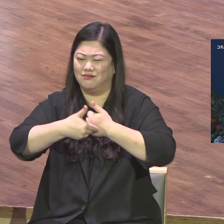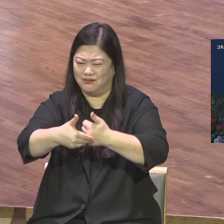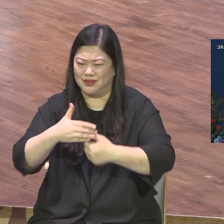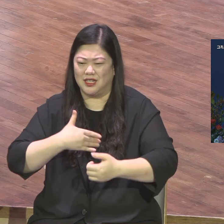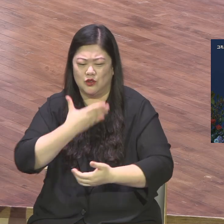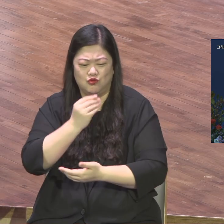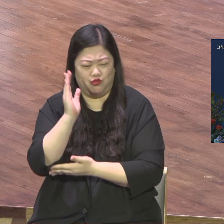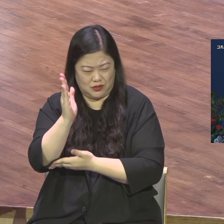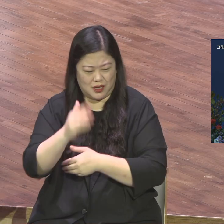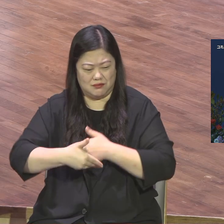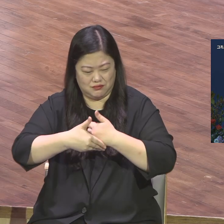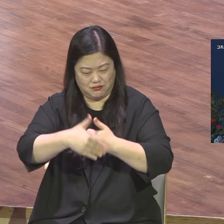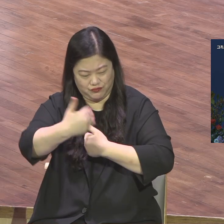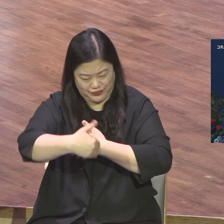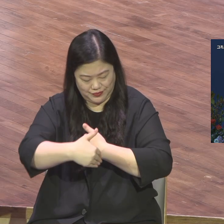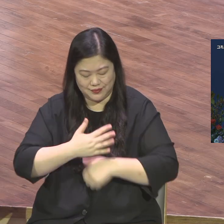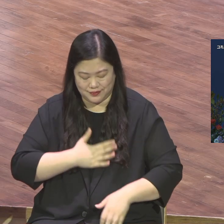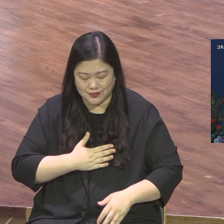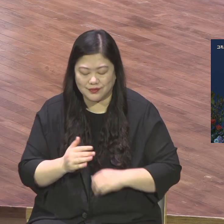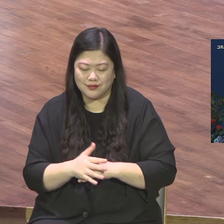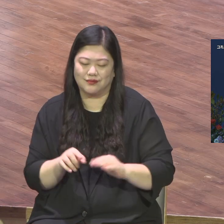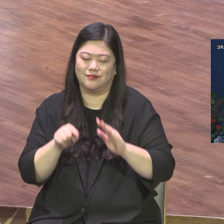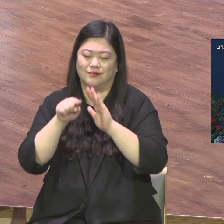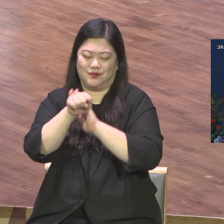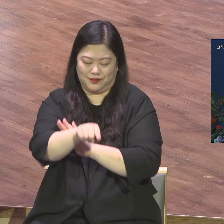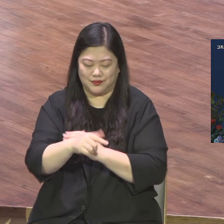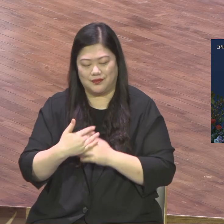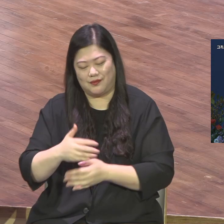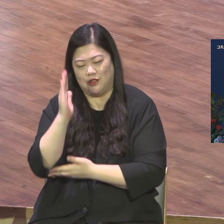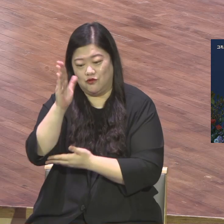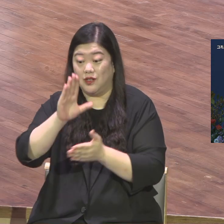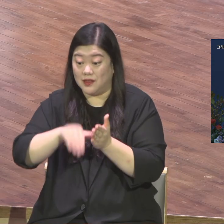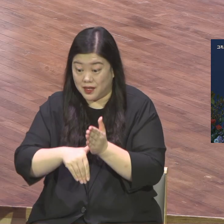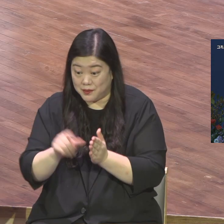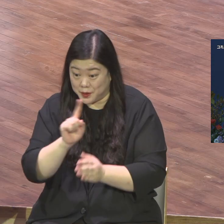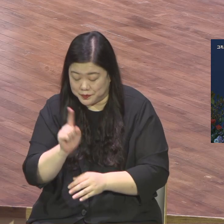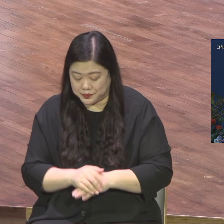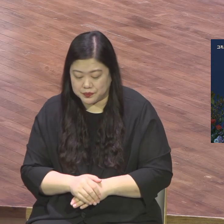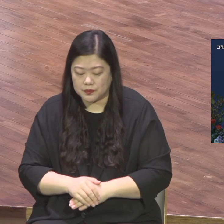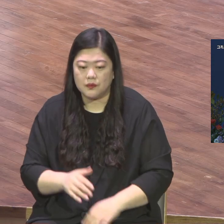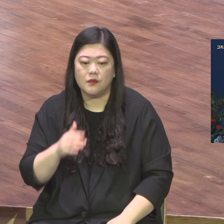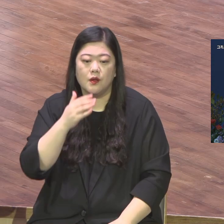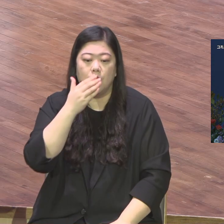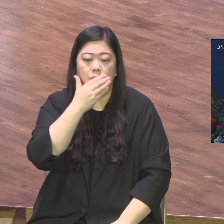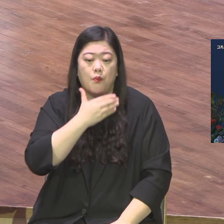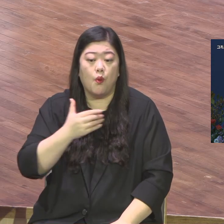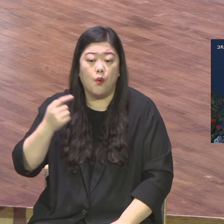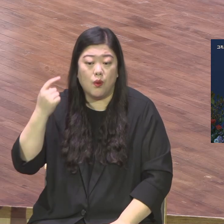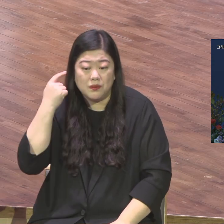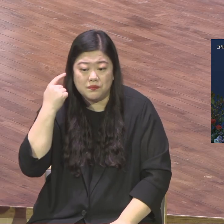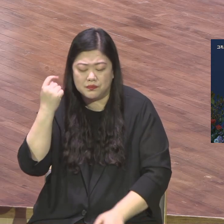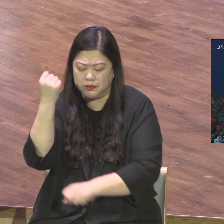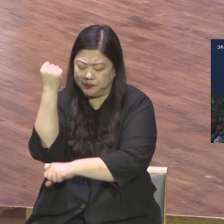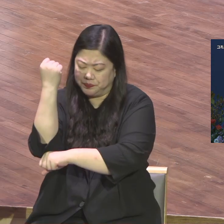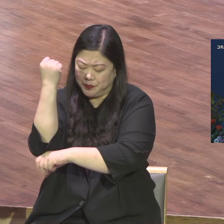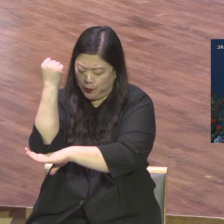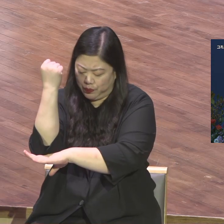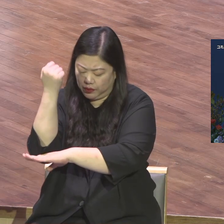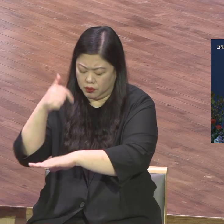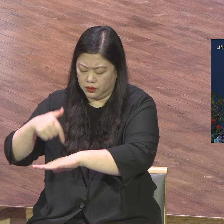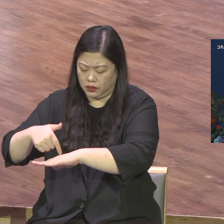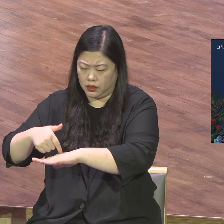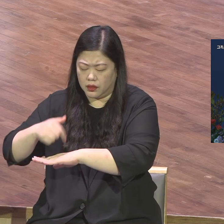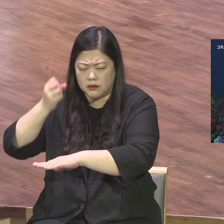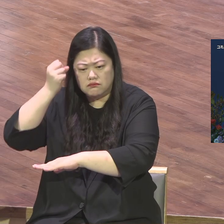이 유명한 분이잖아요. 철학자가 복음의 본질을 잃어버린 교회를 향해서 이런 경고를